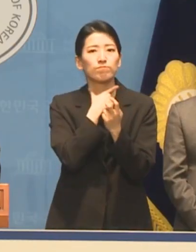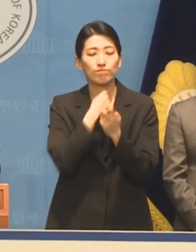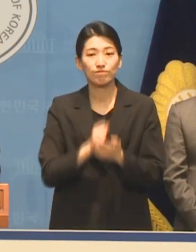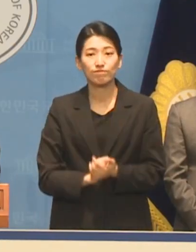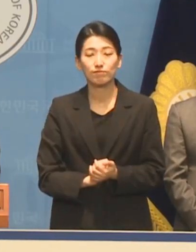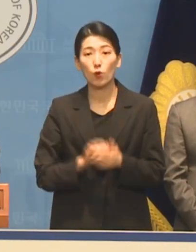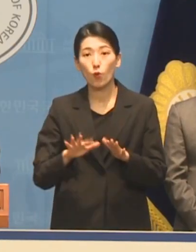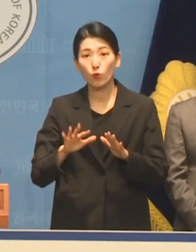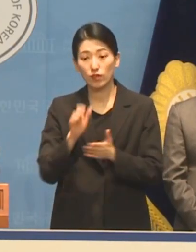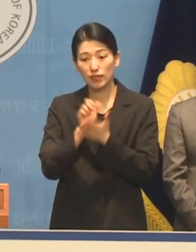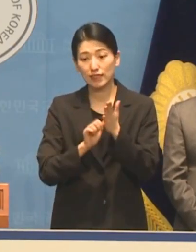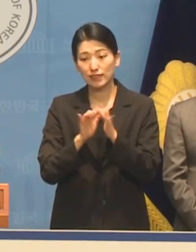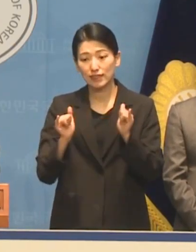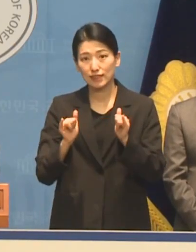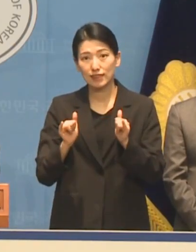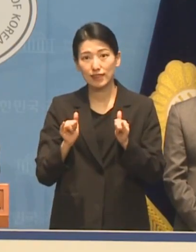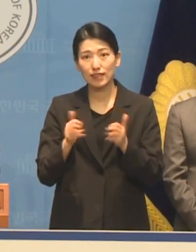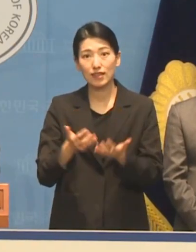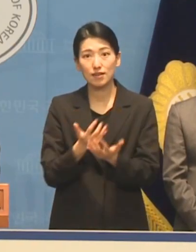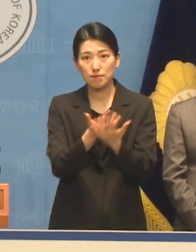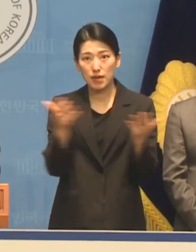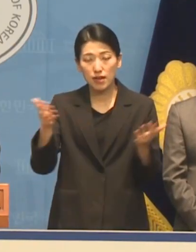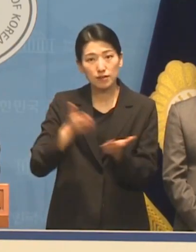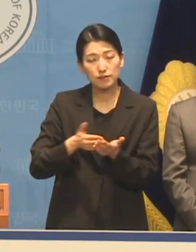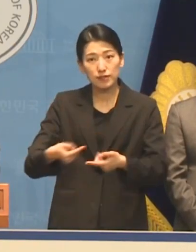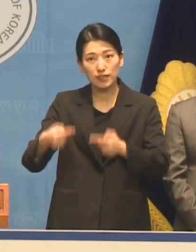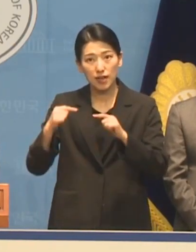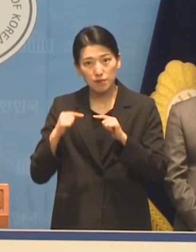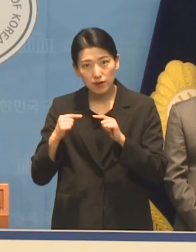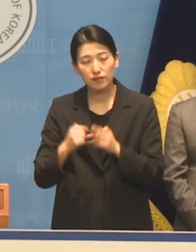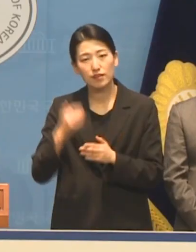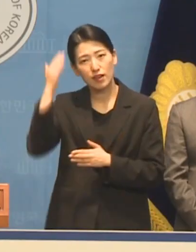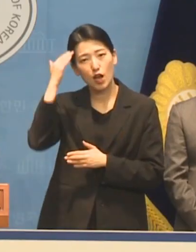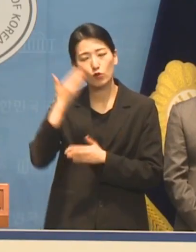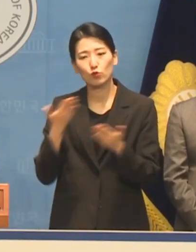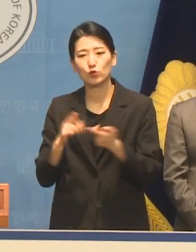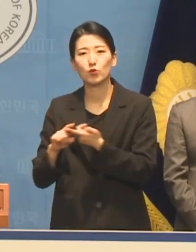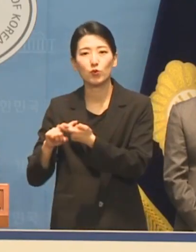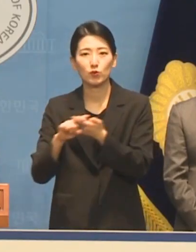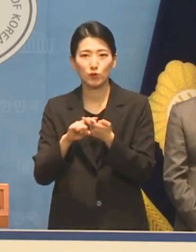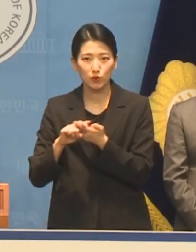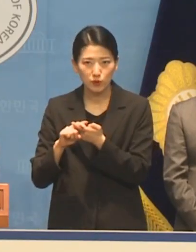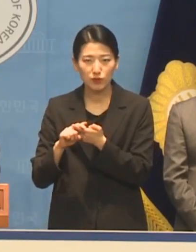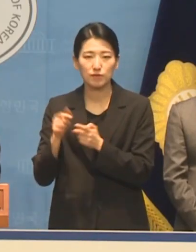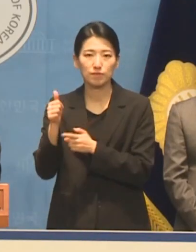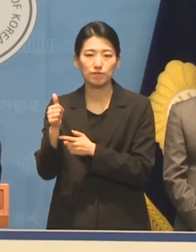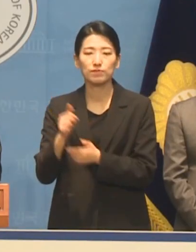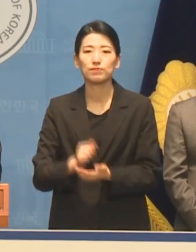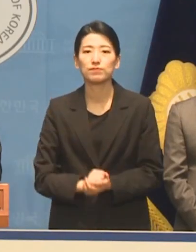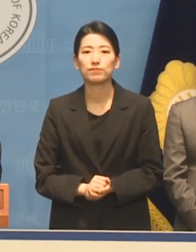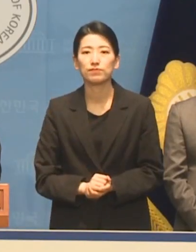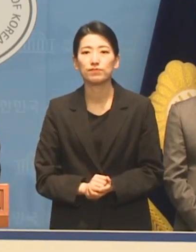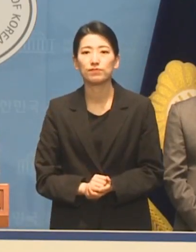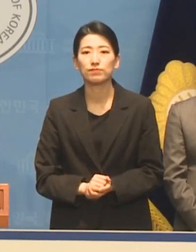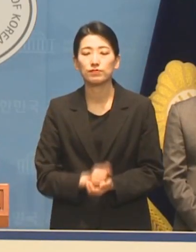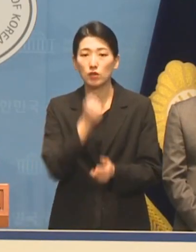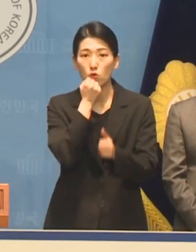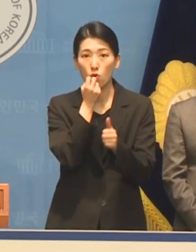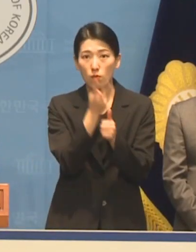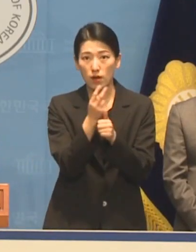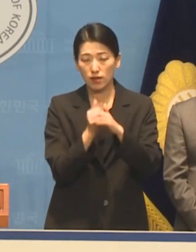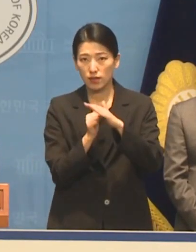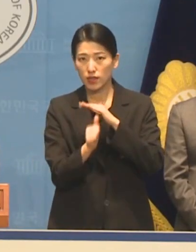참석자를 소개해드리겠습니다. 박용락 한국노총 금속노련 사무처장님 참석하셨습니다. 고발인을